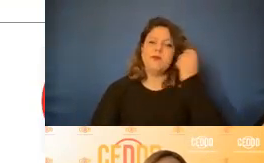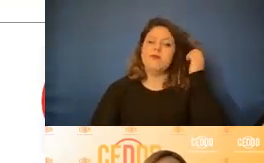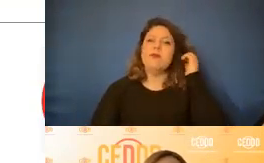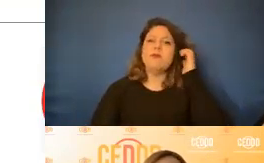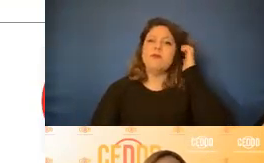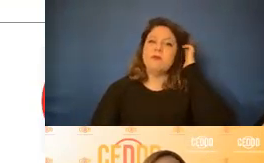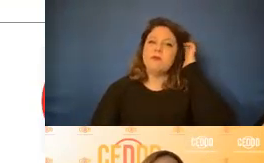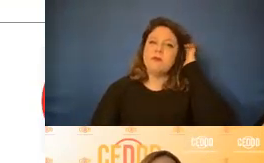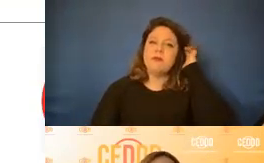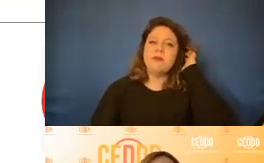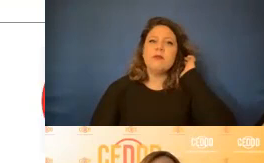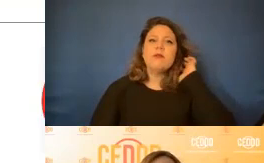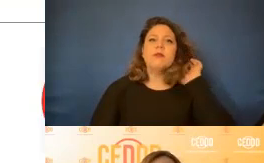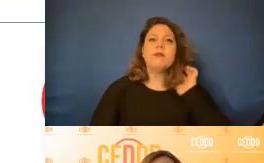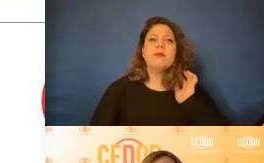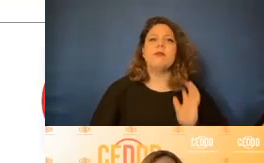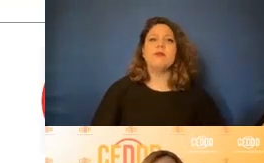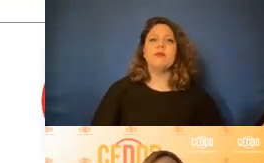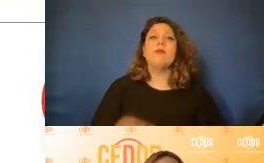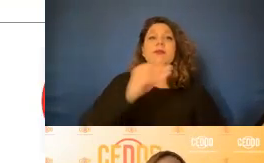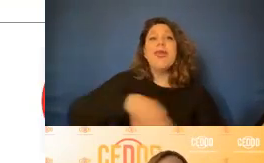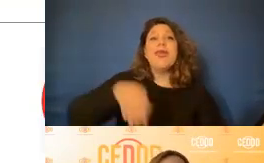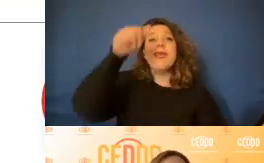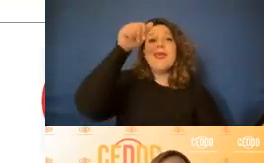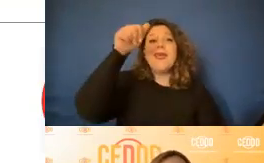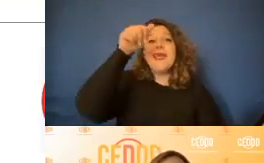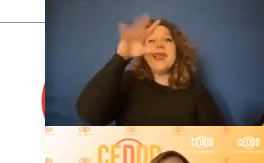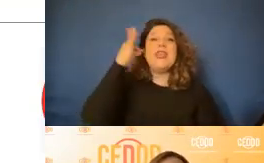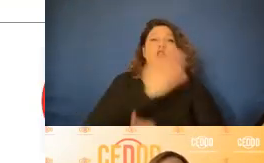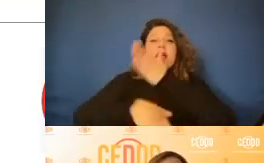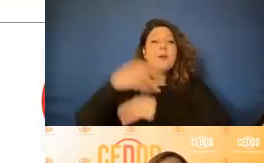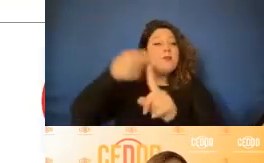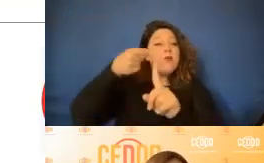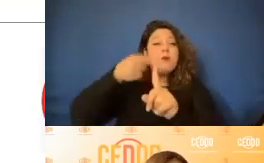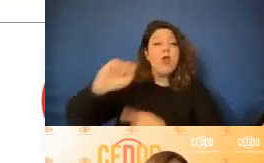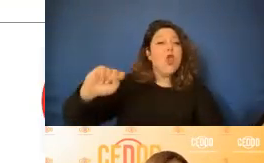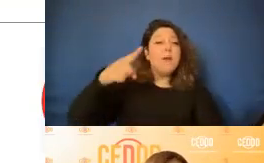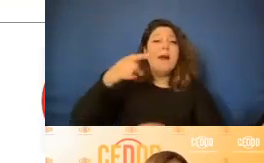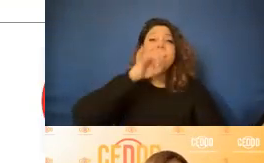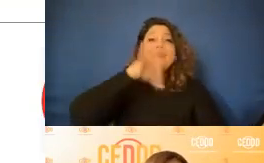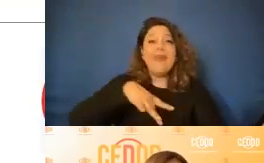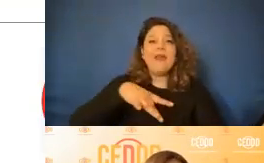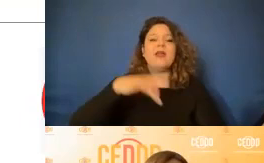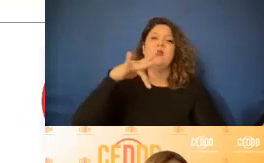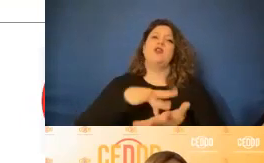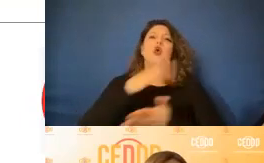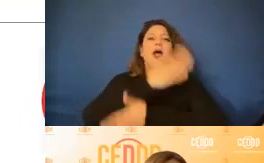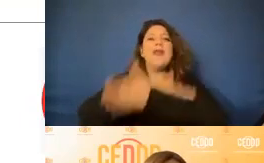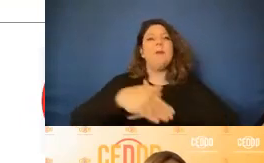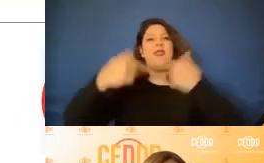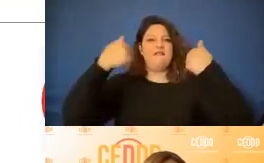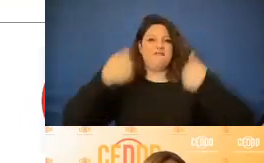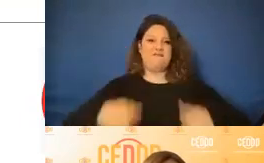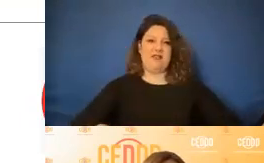¿Quiénes o qué niños con discapacidad son los que reciben más acoso? Pues los que tienen un tipo de discapacidad física, alrededor